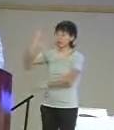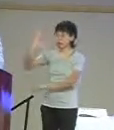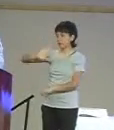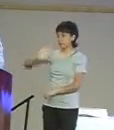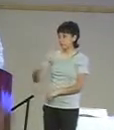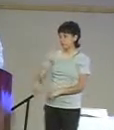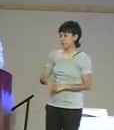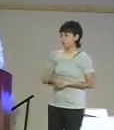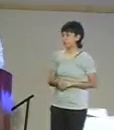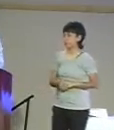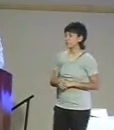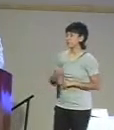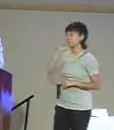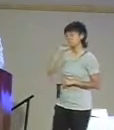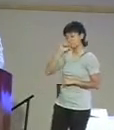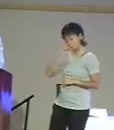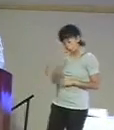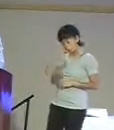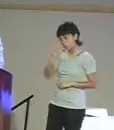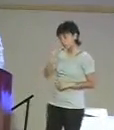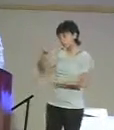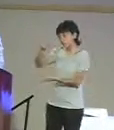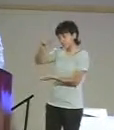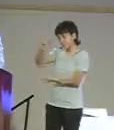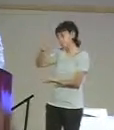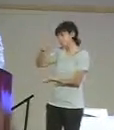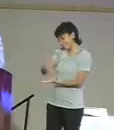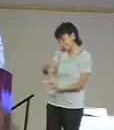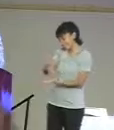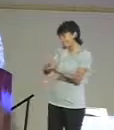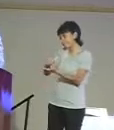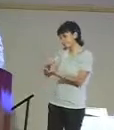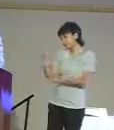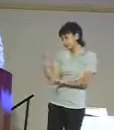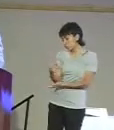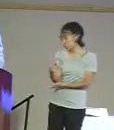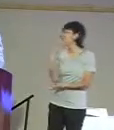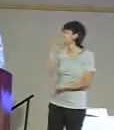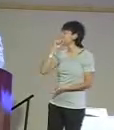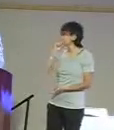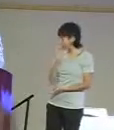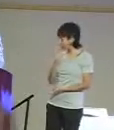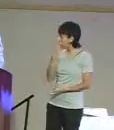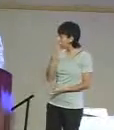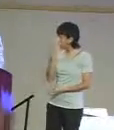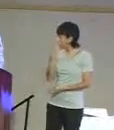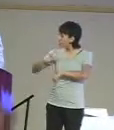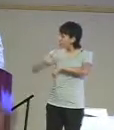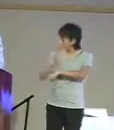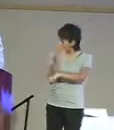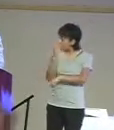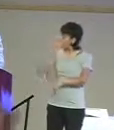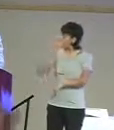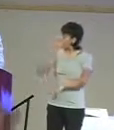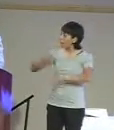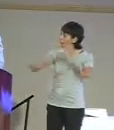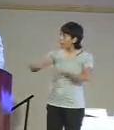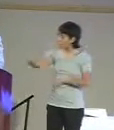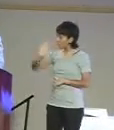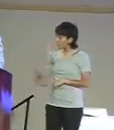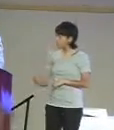El peso también está asociado a esta mortalidad neonatal. Y observamos cómo en los recién